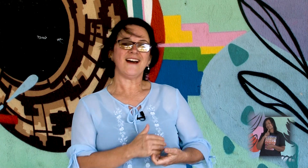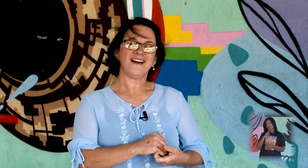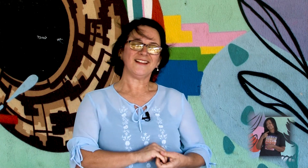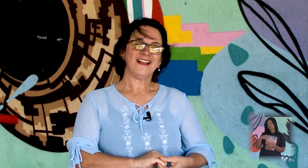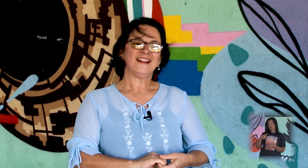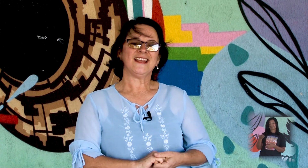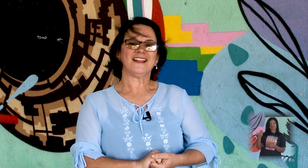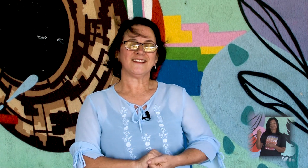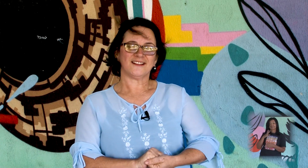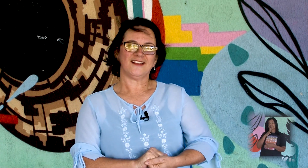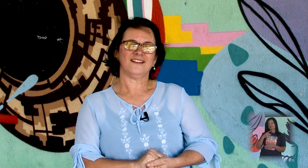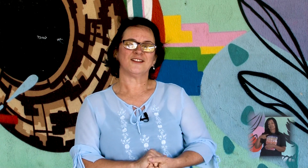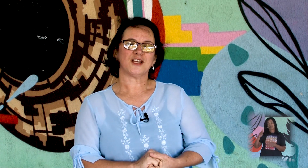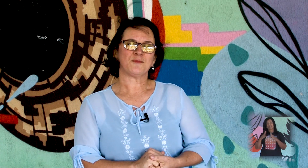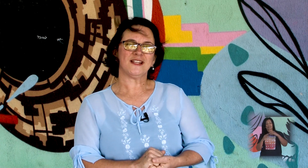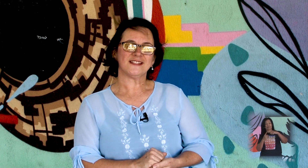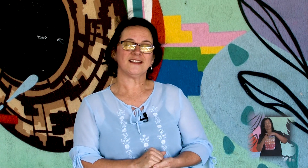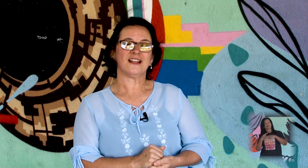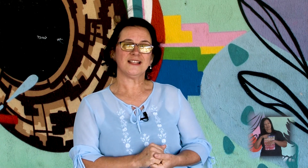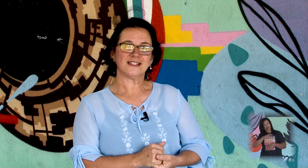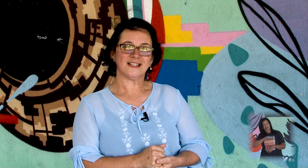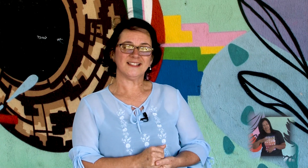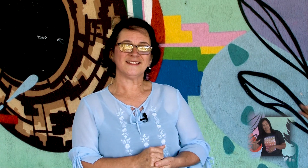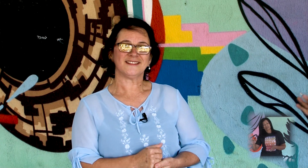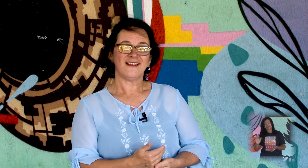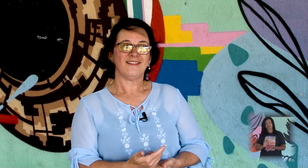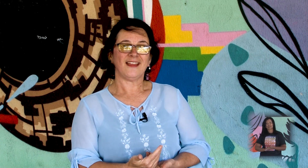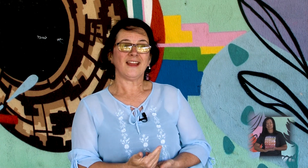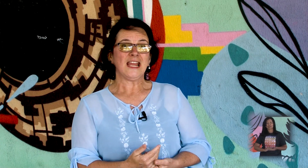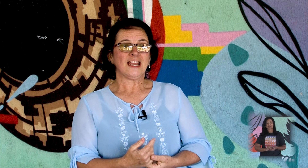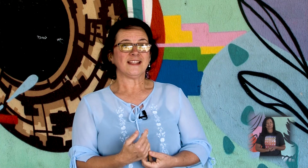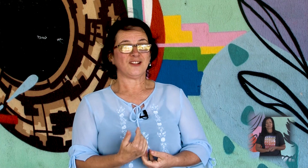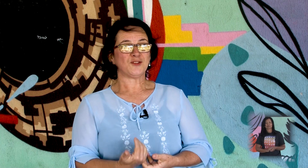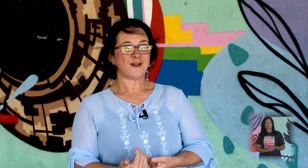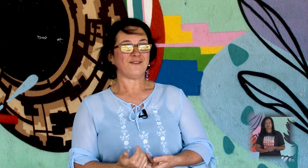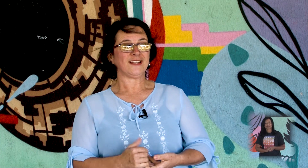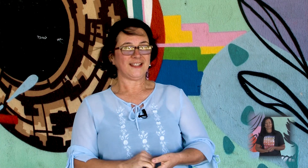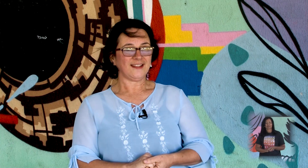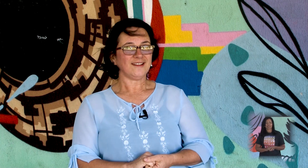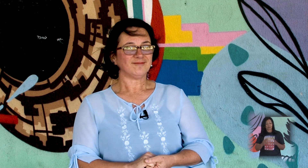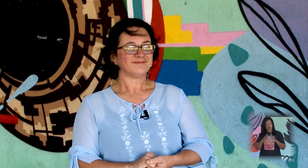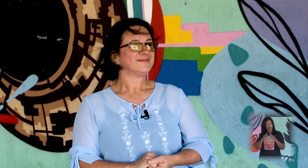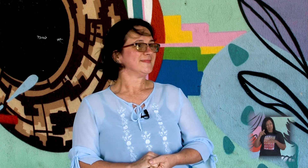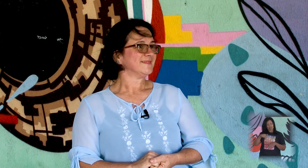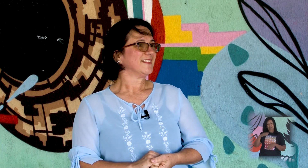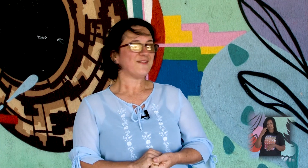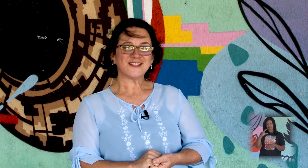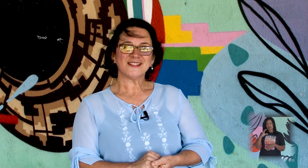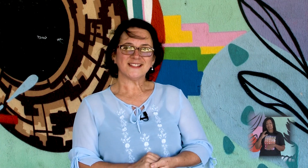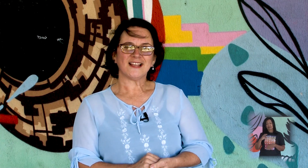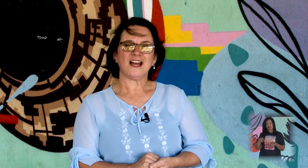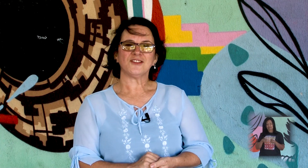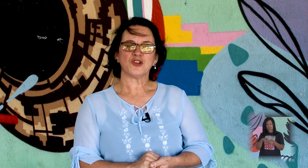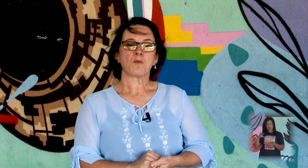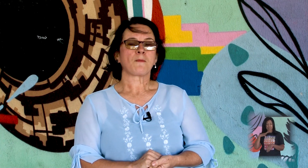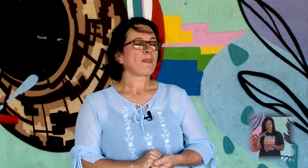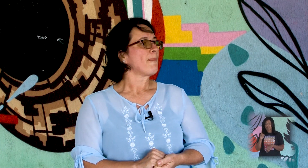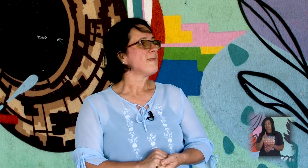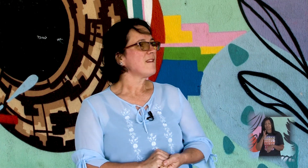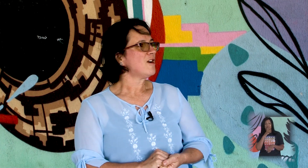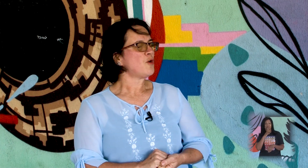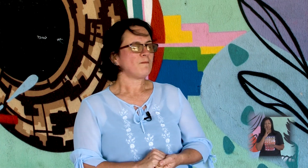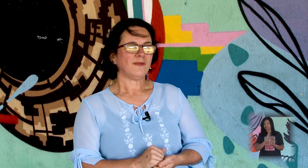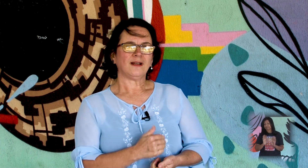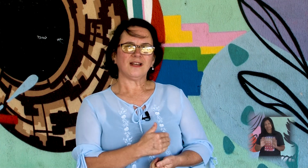conhecer lá na igreja Nossa Senhora Aparecida, lá em Santos, né? Quer dizer, a gente morava aqui, na mesma cidade. E não se